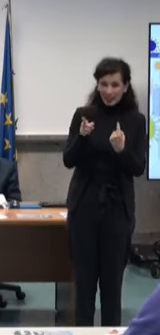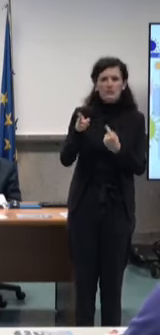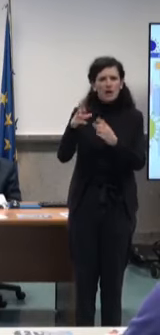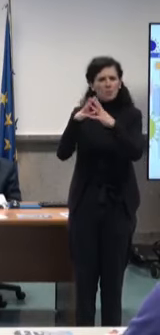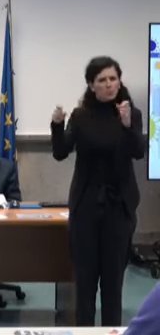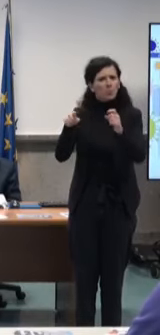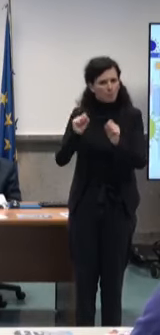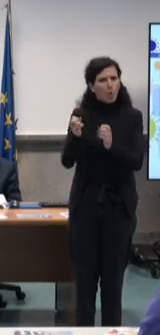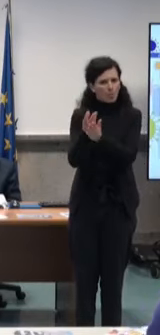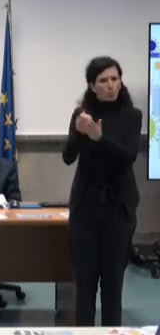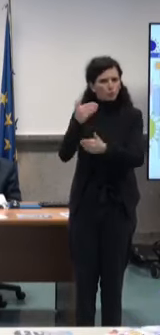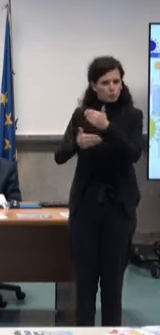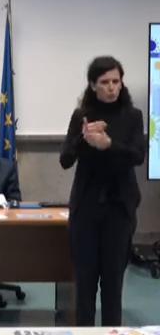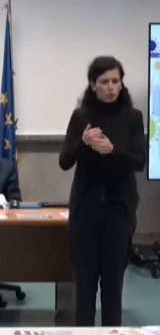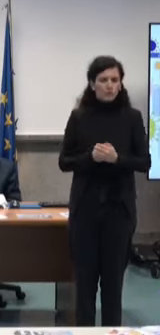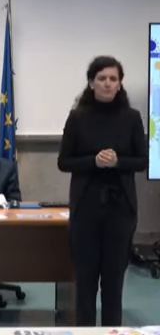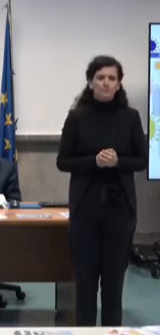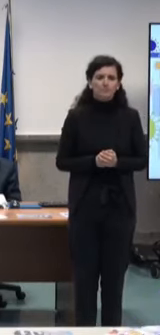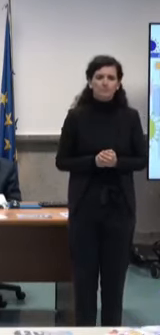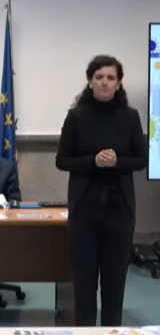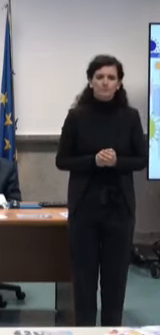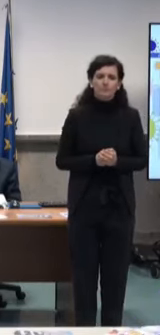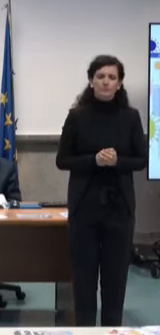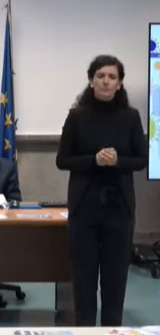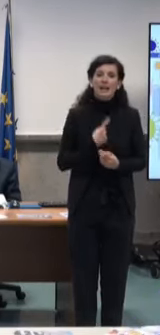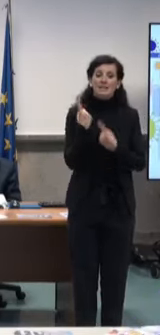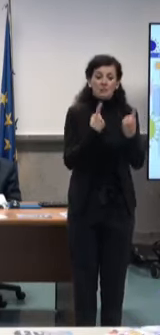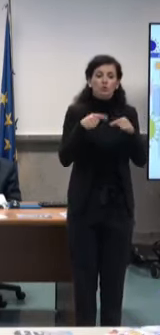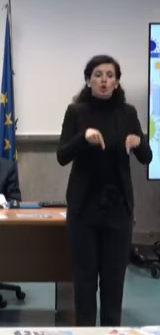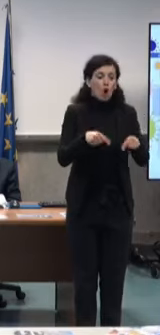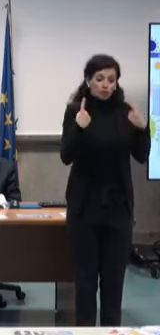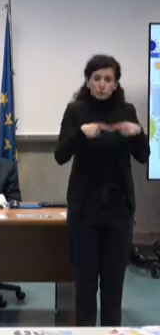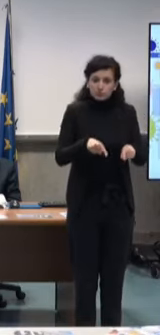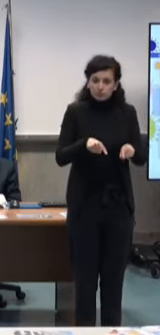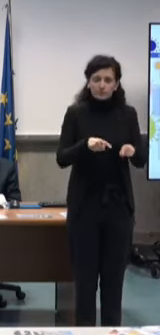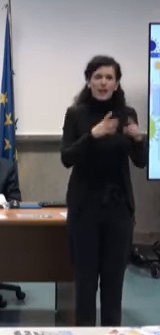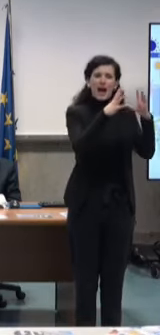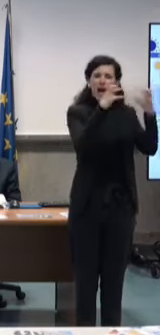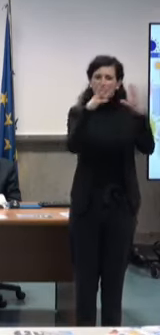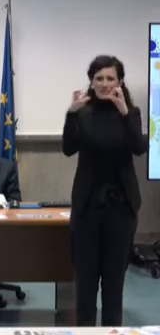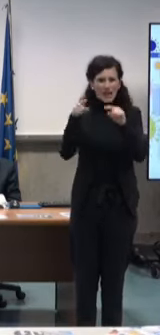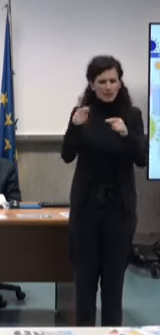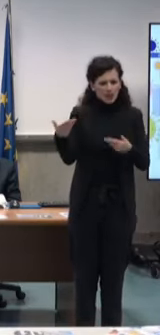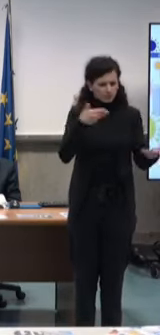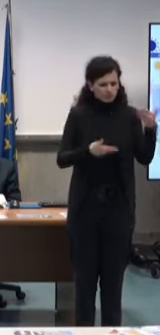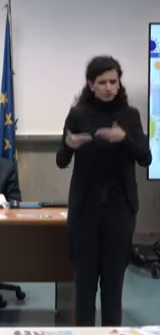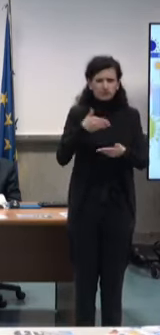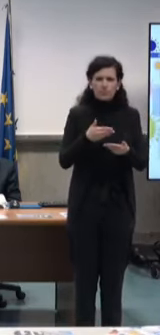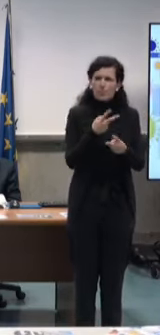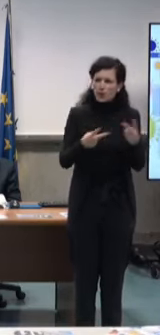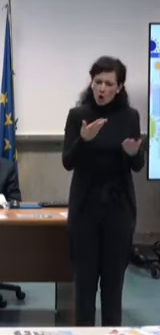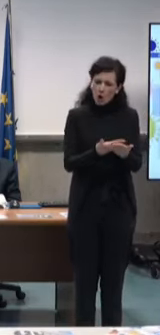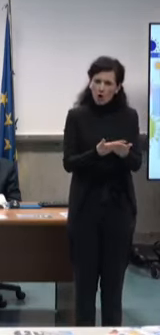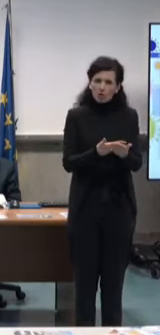aggiungo oggi questa è la situazione quindi le aziende che hanno avuto queste prove sono dimostrate anche grazie allo sforzo